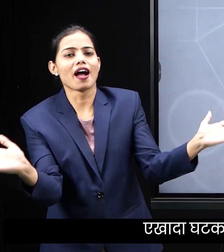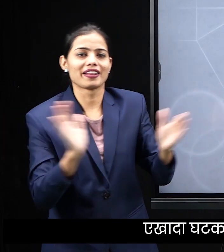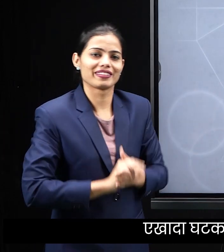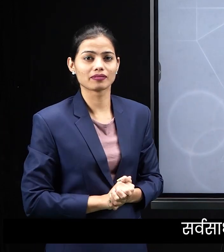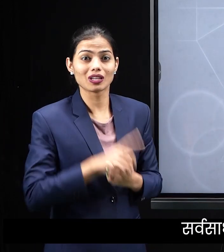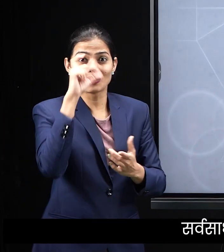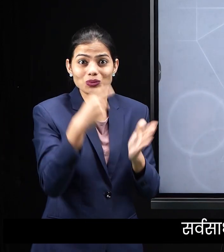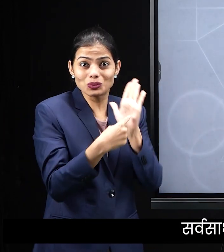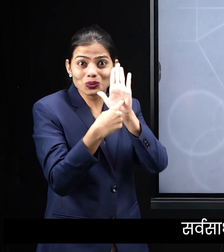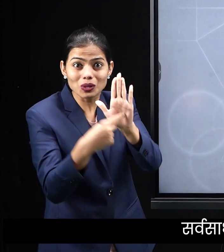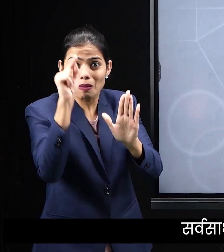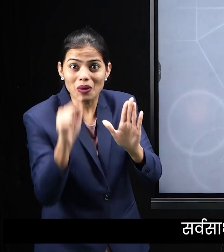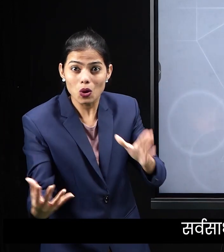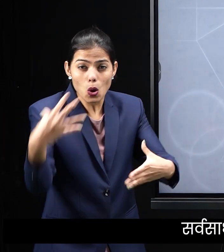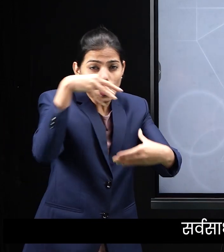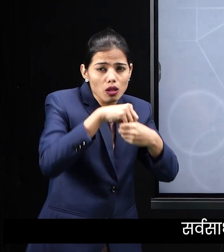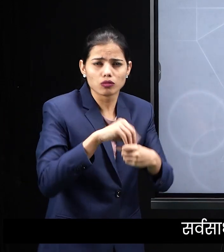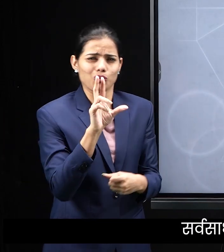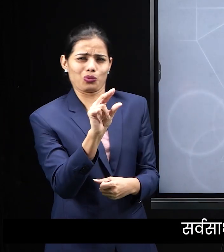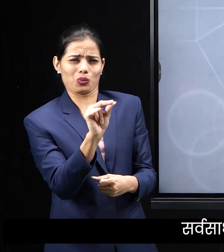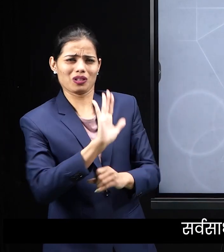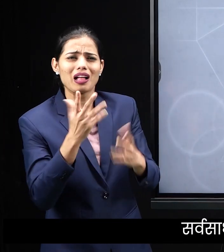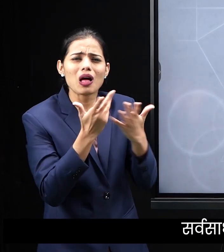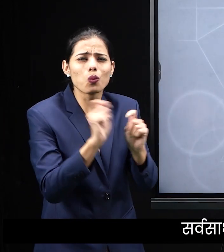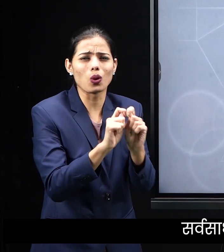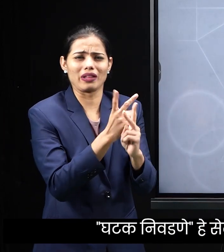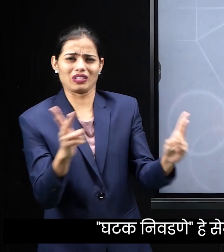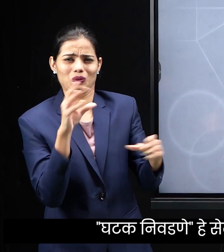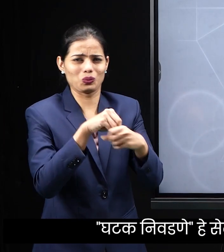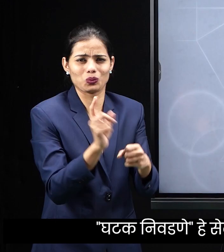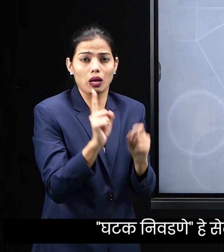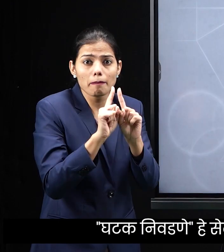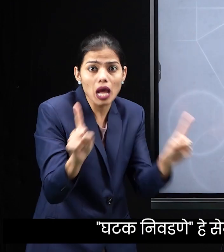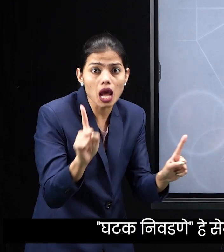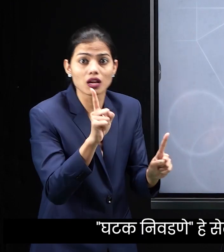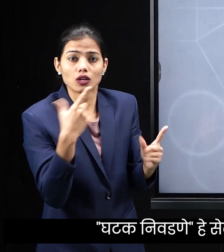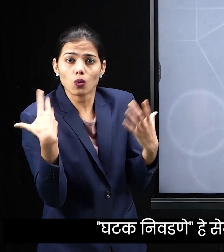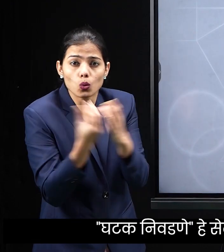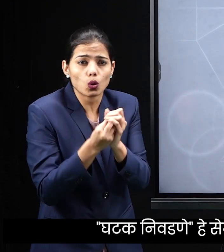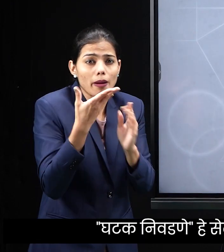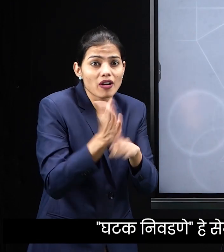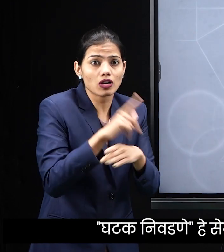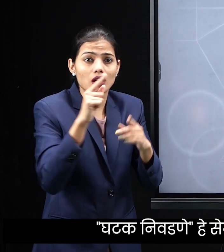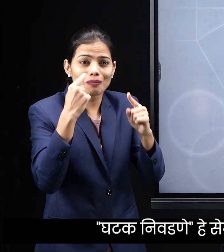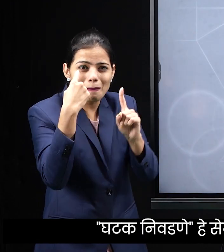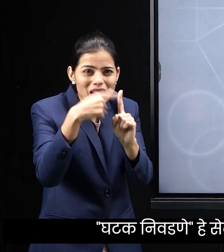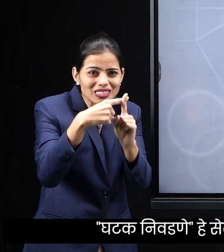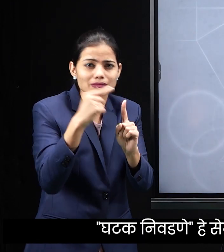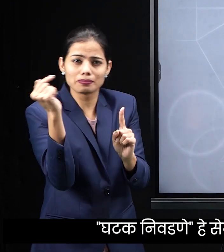घटक? सर्वसाधारणपणे अनेक असतात, म्हणून घटक निवडणे हे सेटवरील ऑपरेशन नाही.